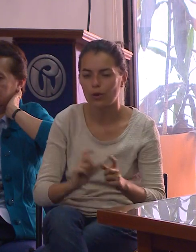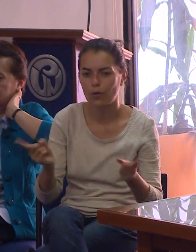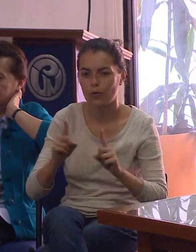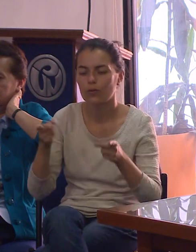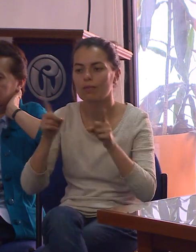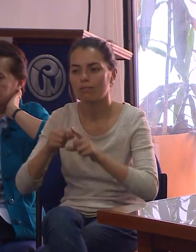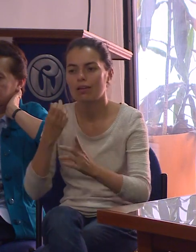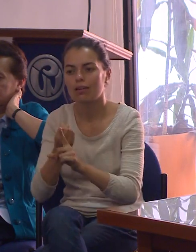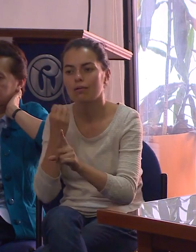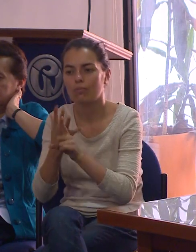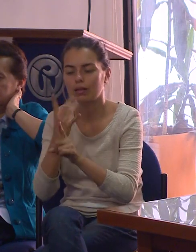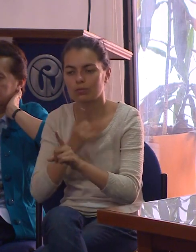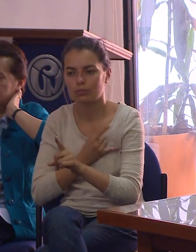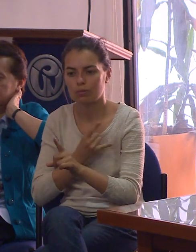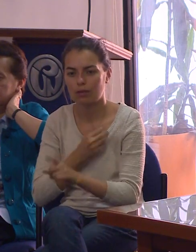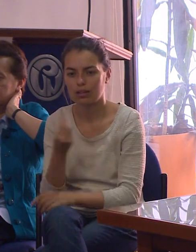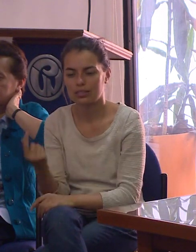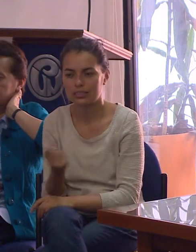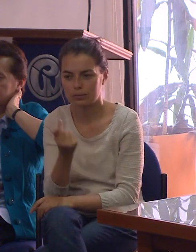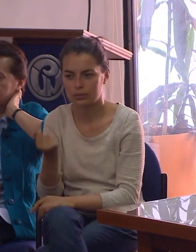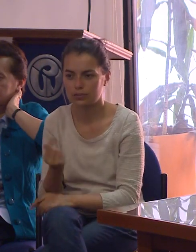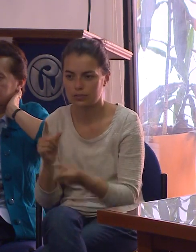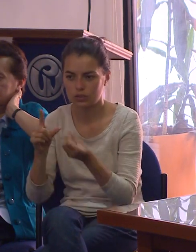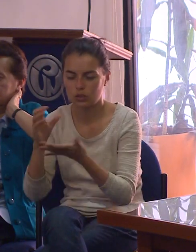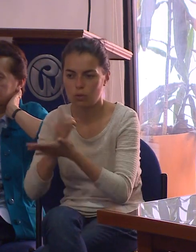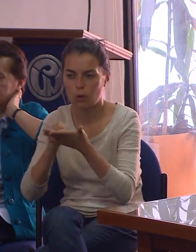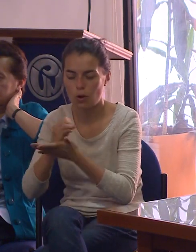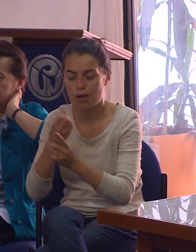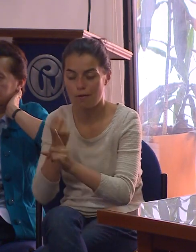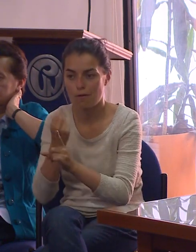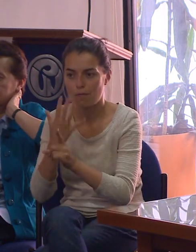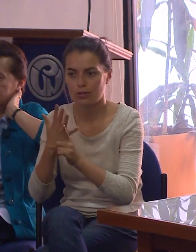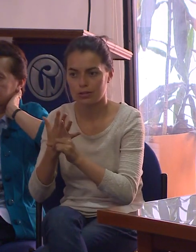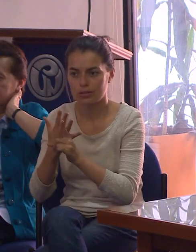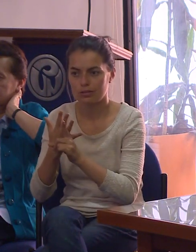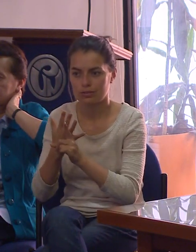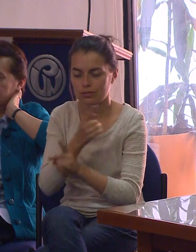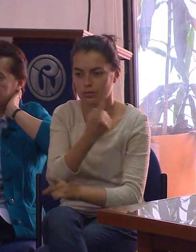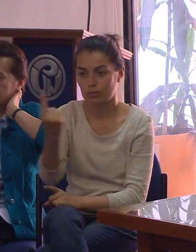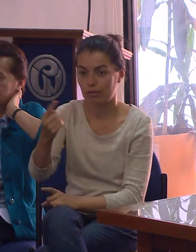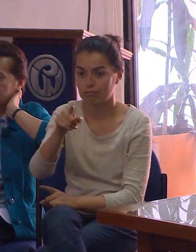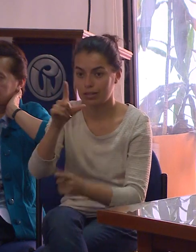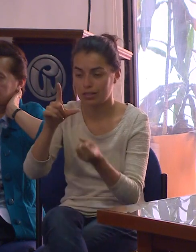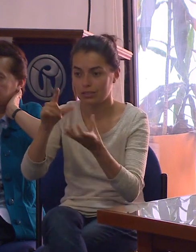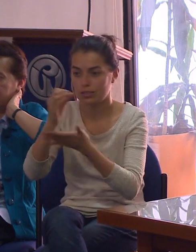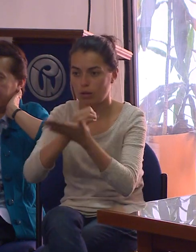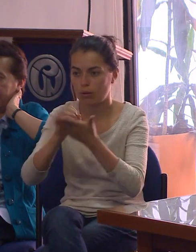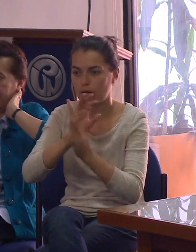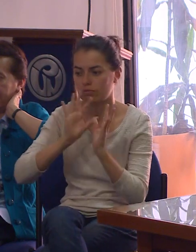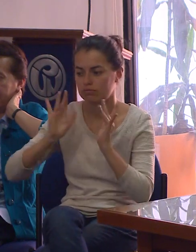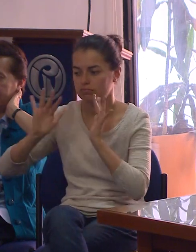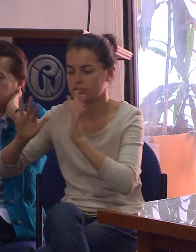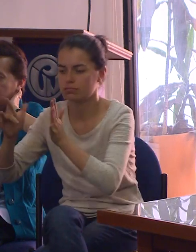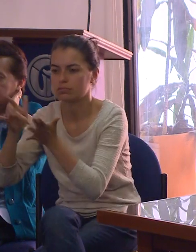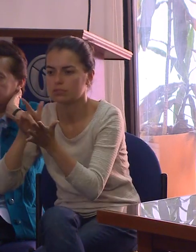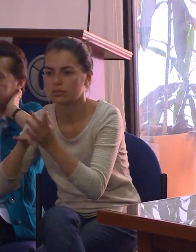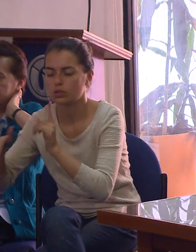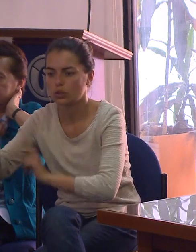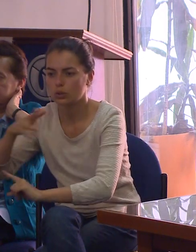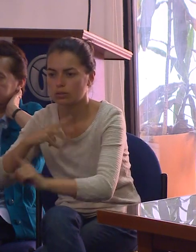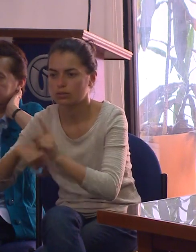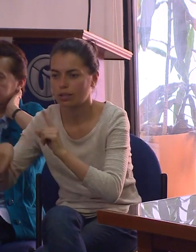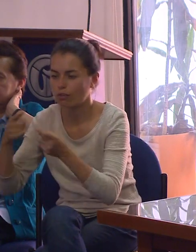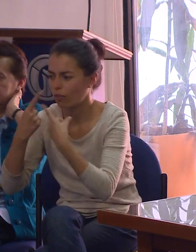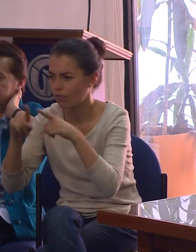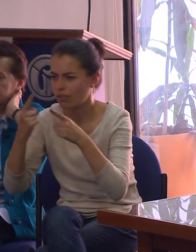tal y específicamente la licenciatura es esa, que ustedes llegan a oxigenar y llevan otro tipo de